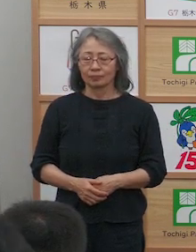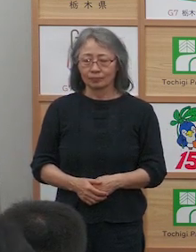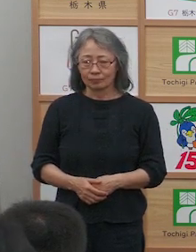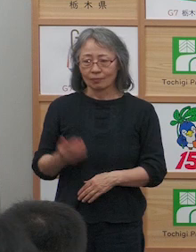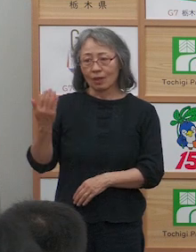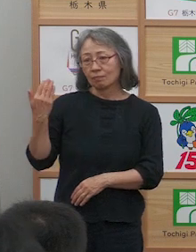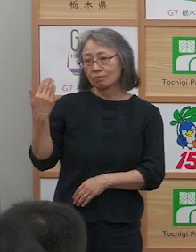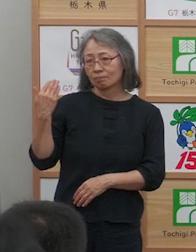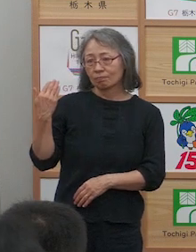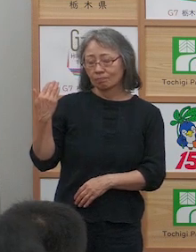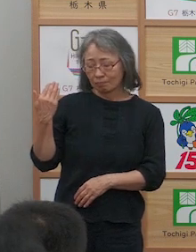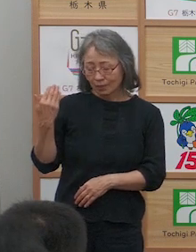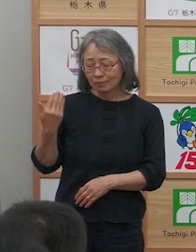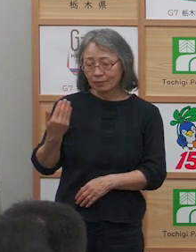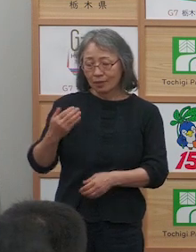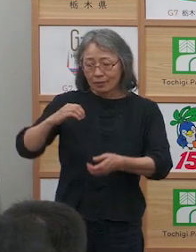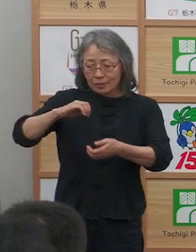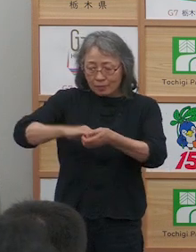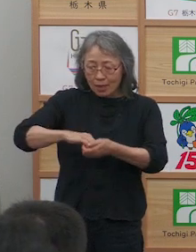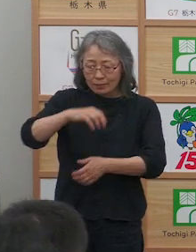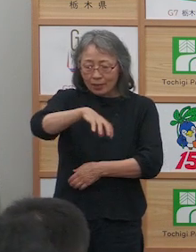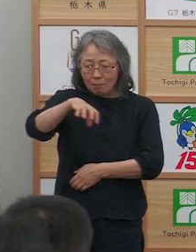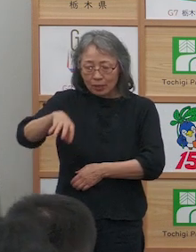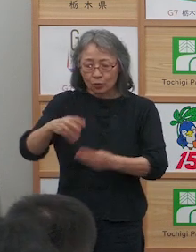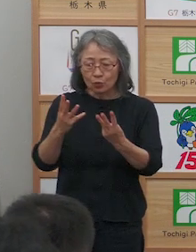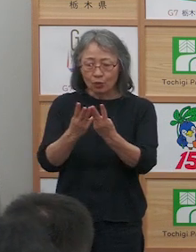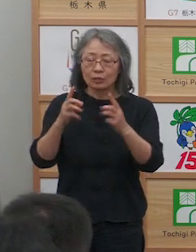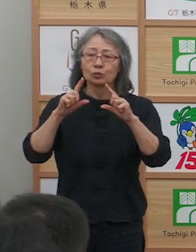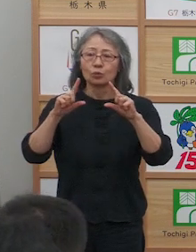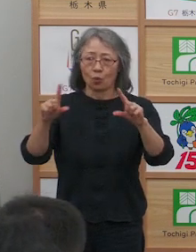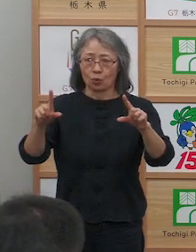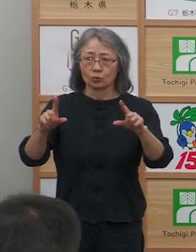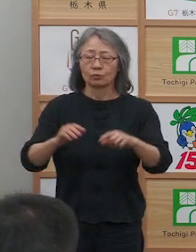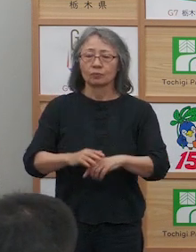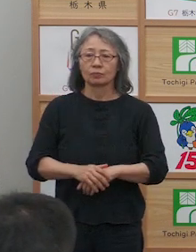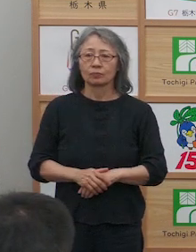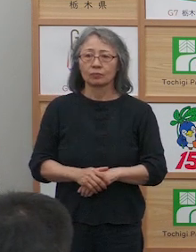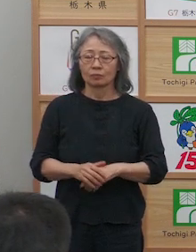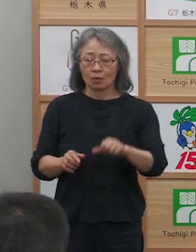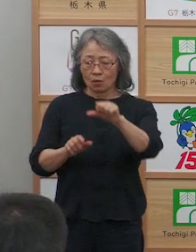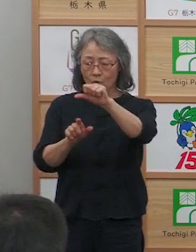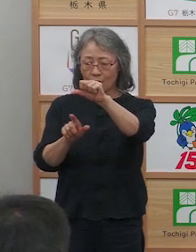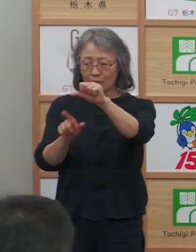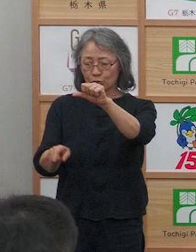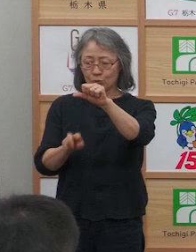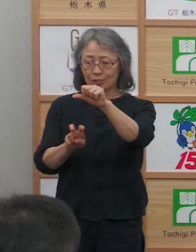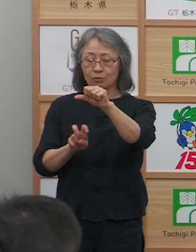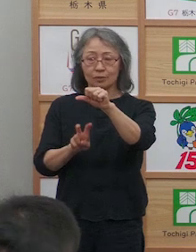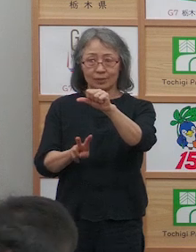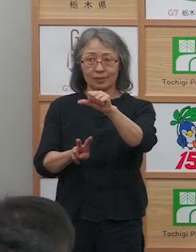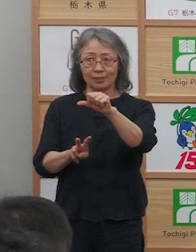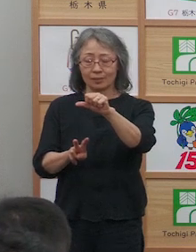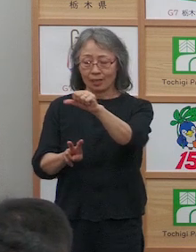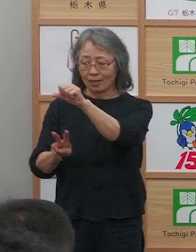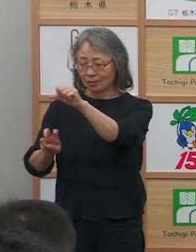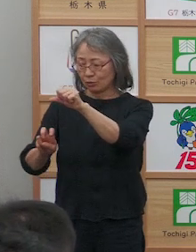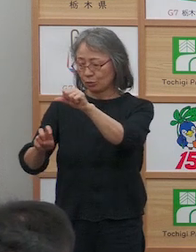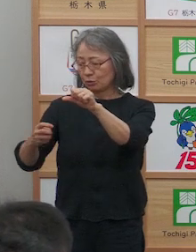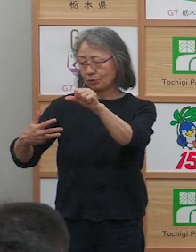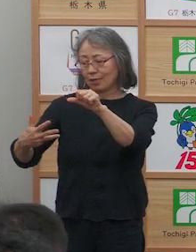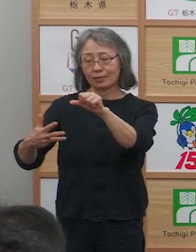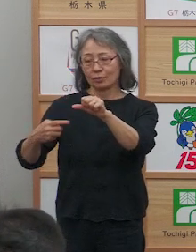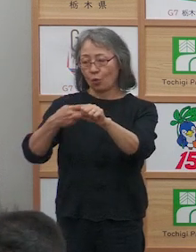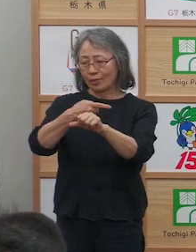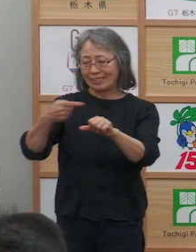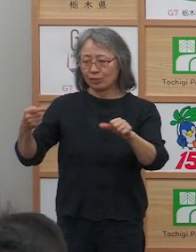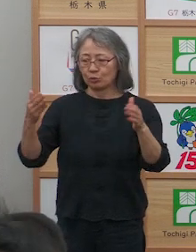直近の定点あたりの報告数等をお知らせいたします。5月22日から28日までの